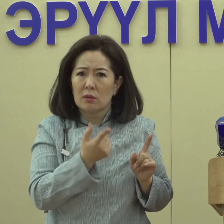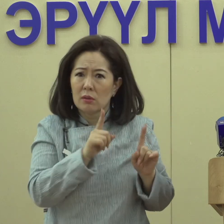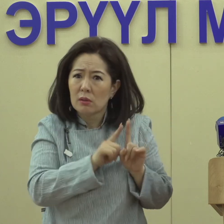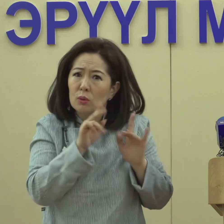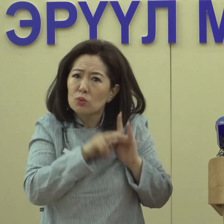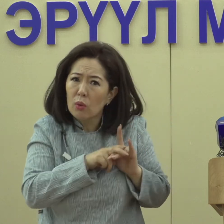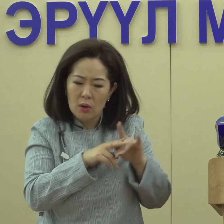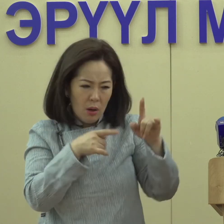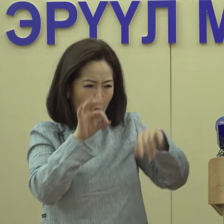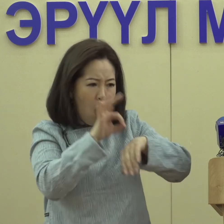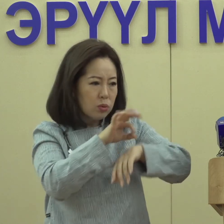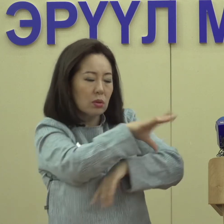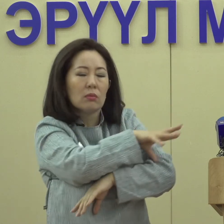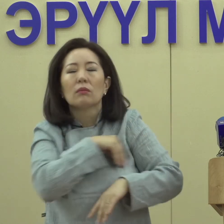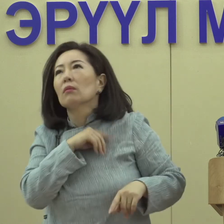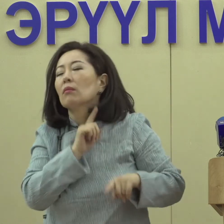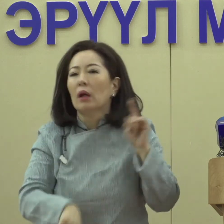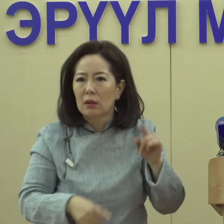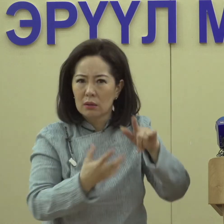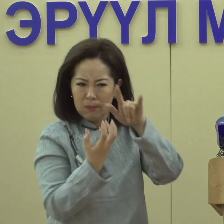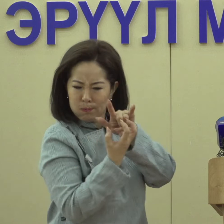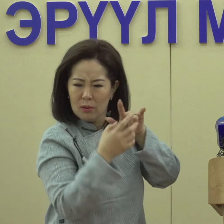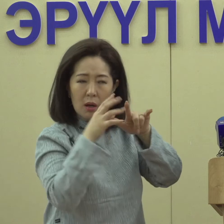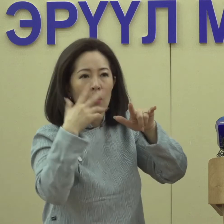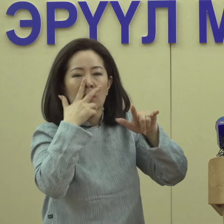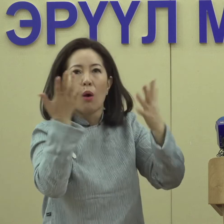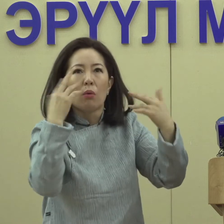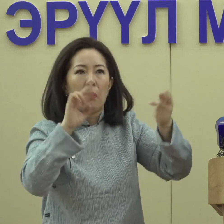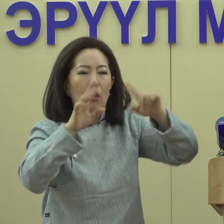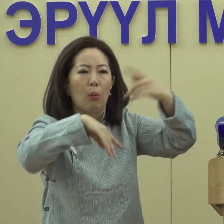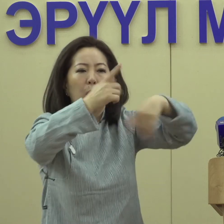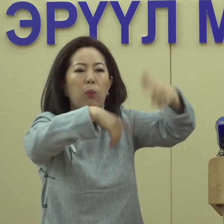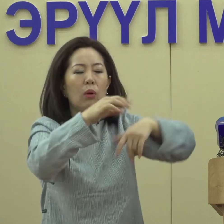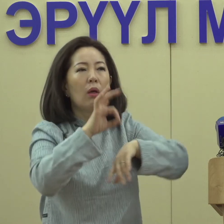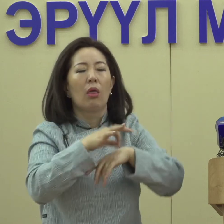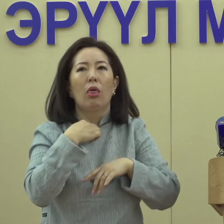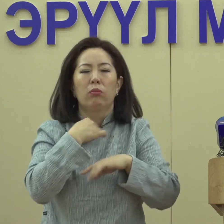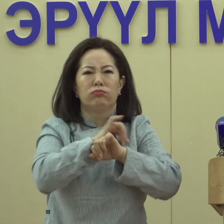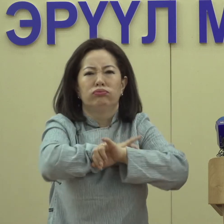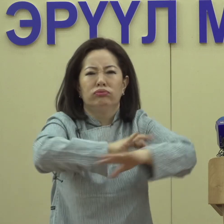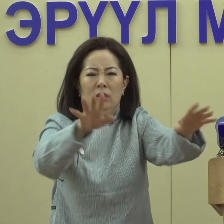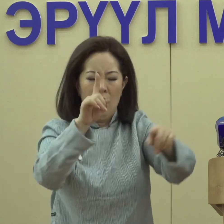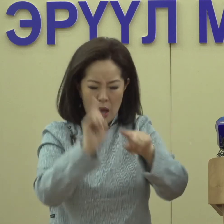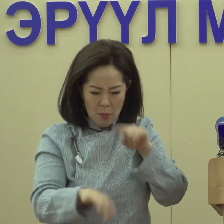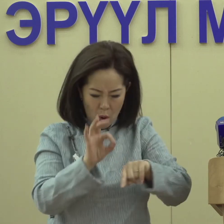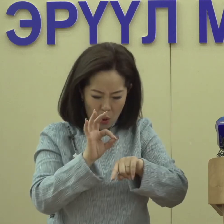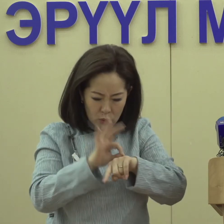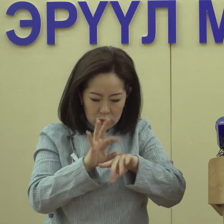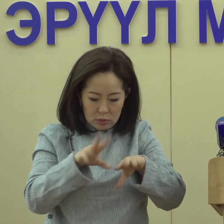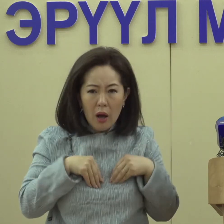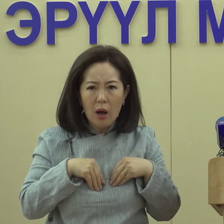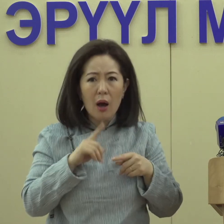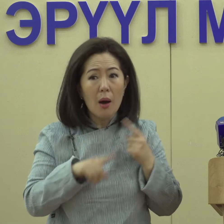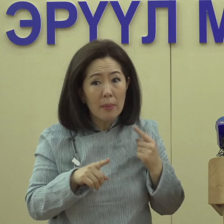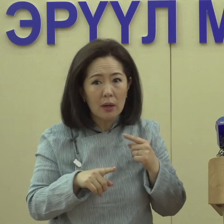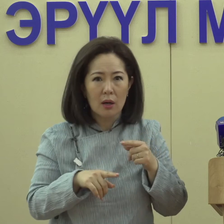Энэ тэрвээ халдвартай хүний хажууд байх юм бол маш одоо халдвараа өндөр эрсдэлтэй тий урдлын